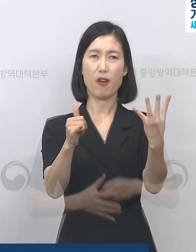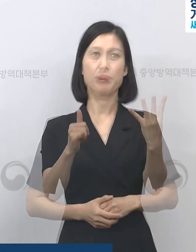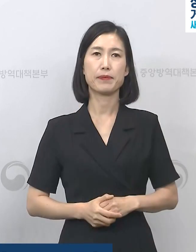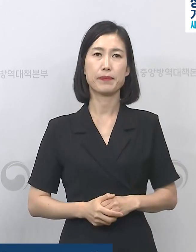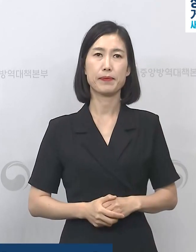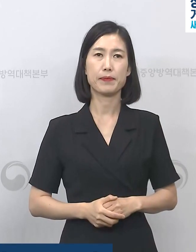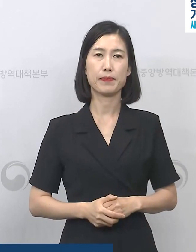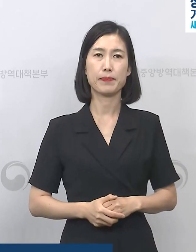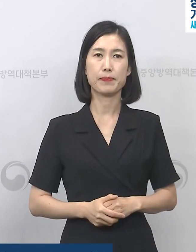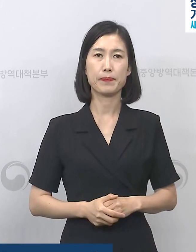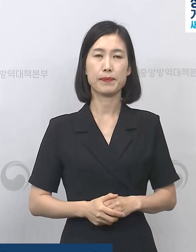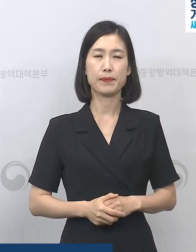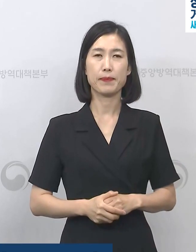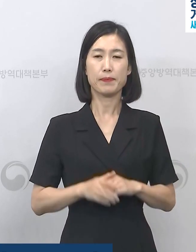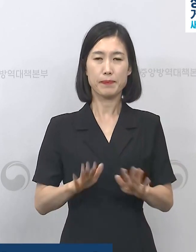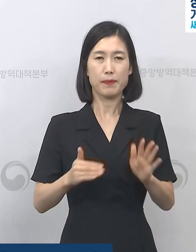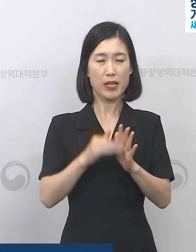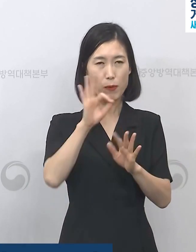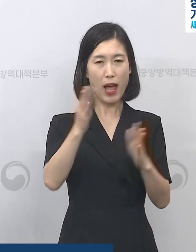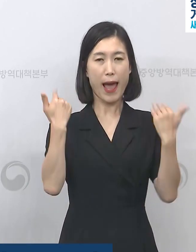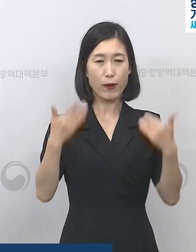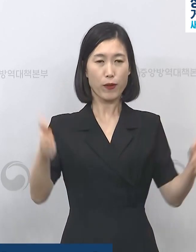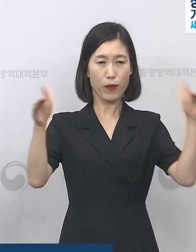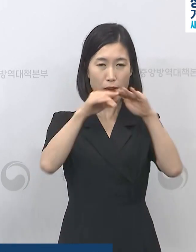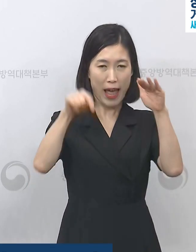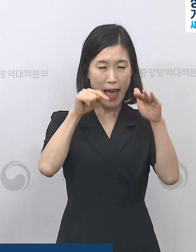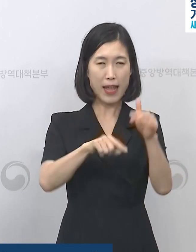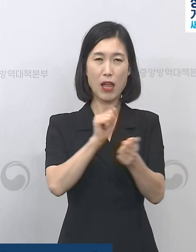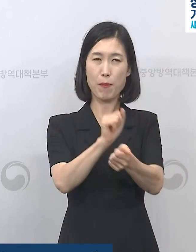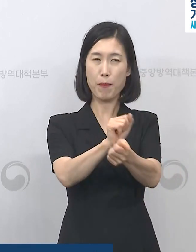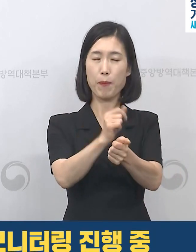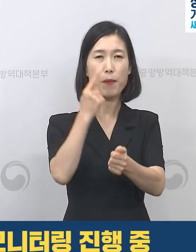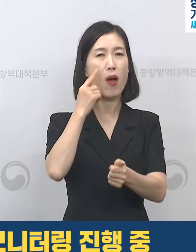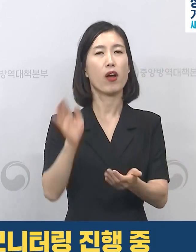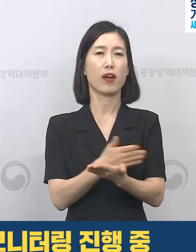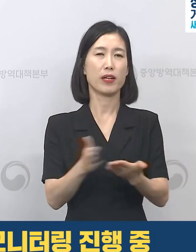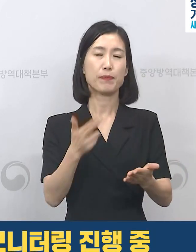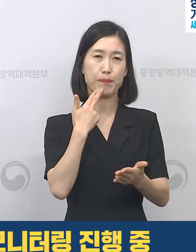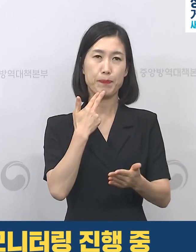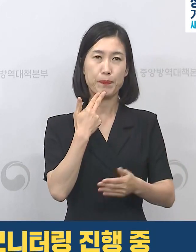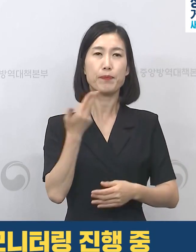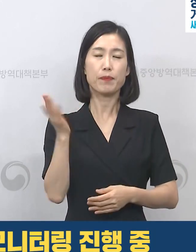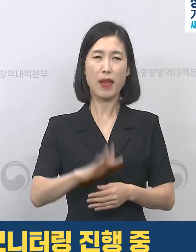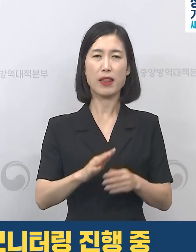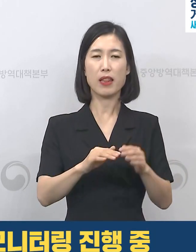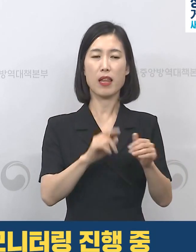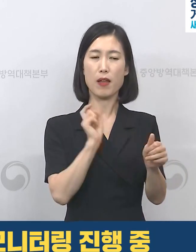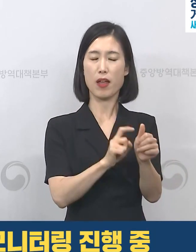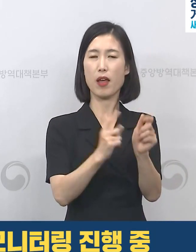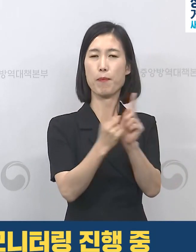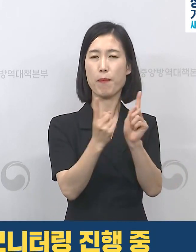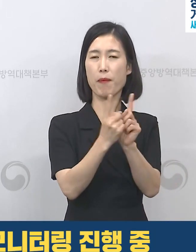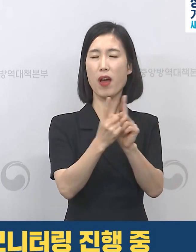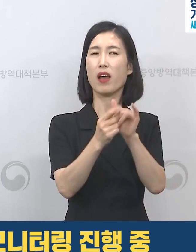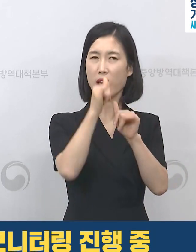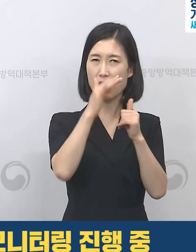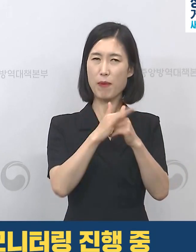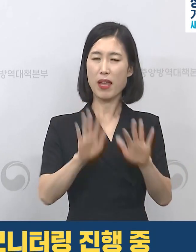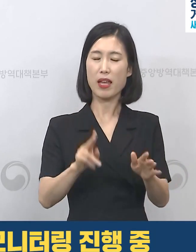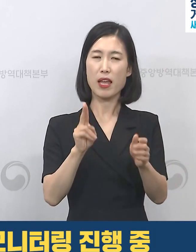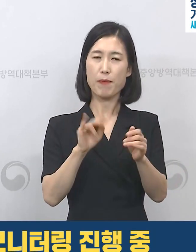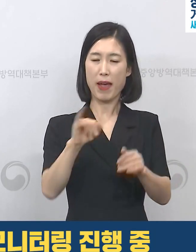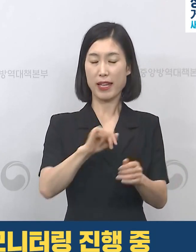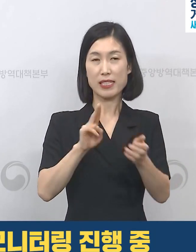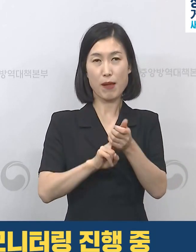4건이었습니다. 아직까지는 교내에서 감염 전파가 된 사례는 없지만, 접촉자에 대해 잠복기 동안 모니터링이